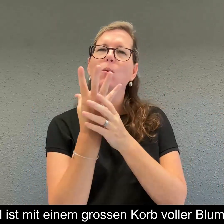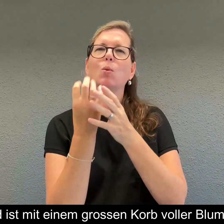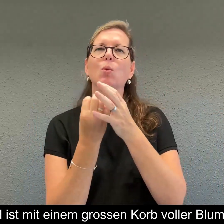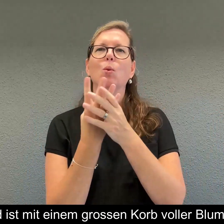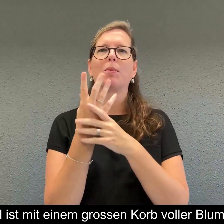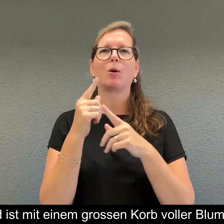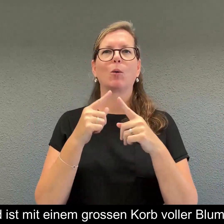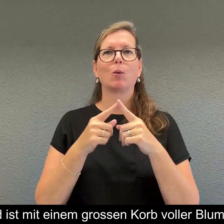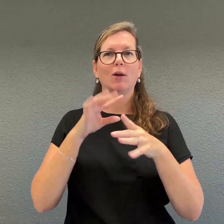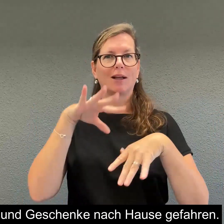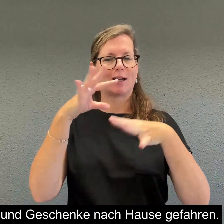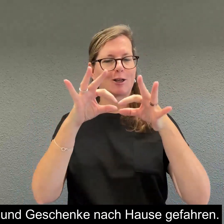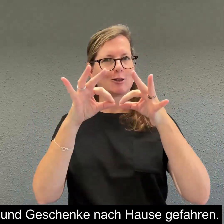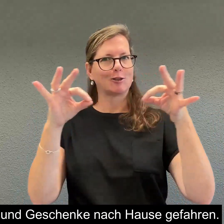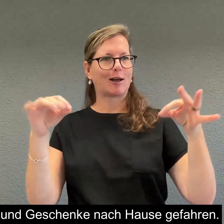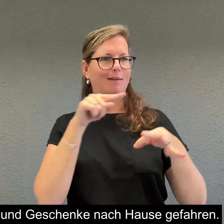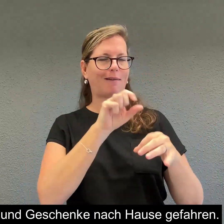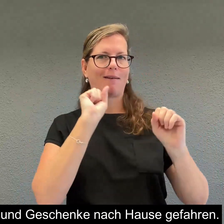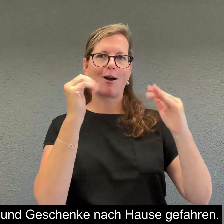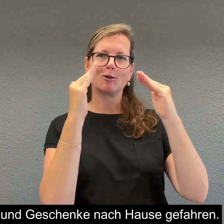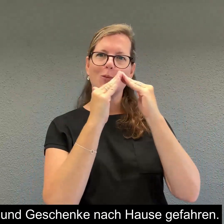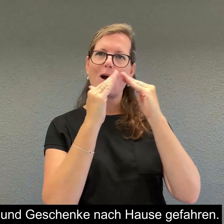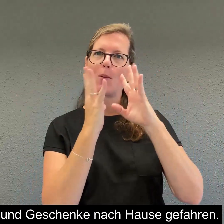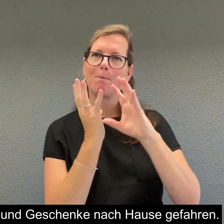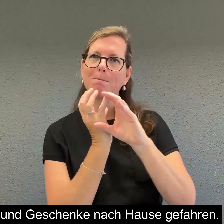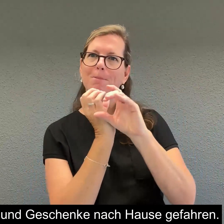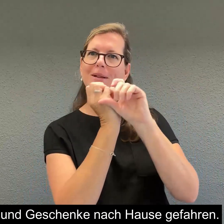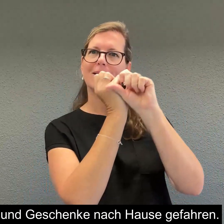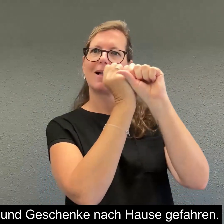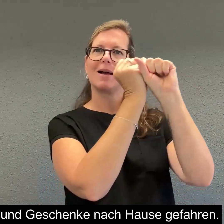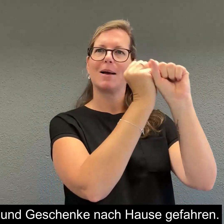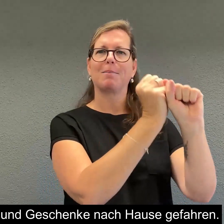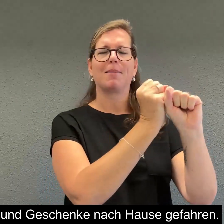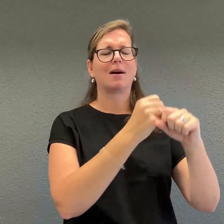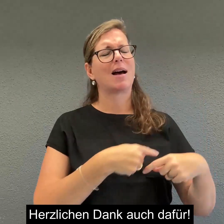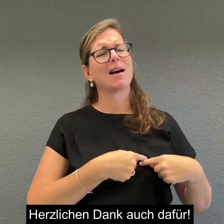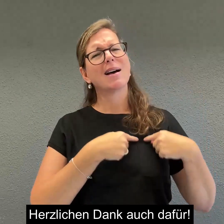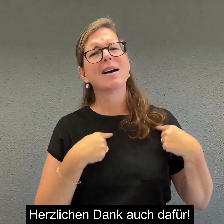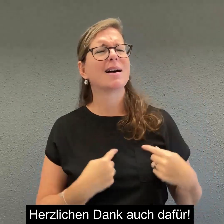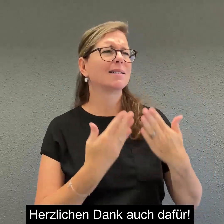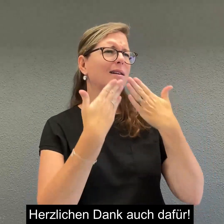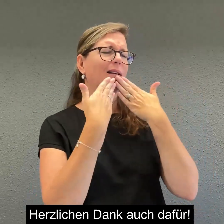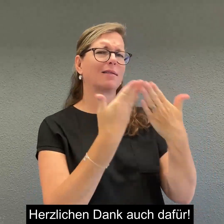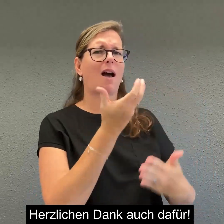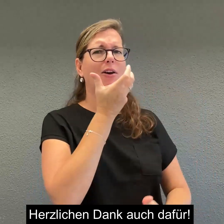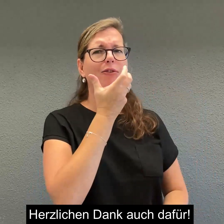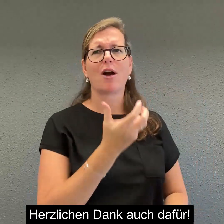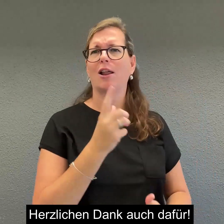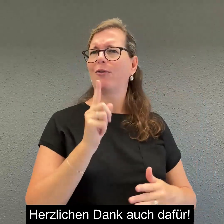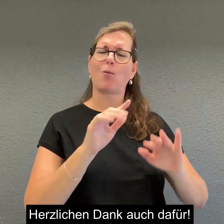voller Blumen und Geschenke nach Hause gefahren. Herzlichen Dank auch dafür!